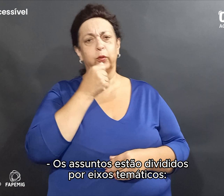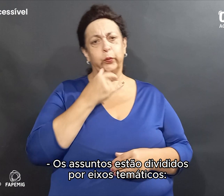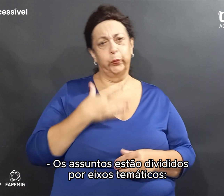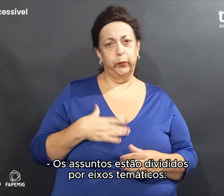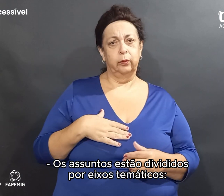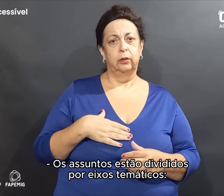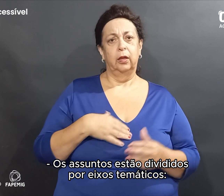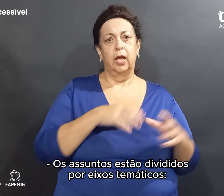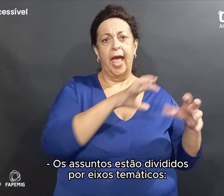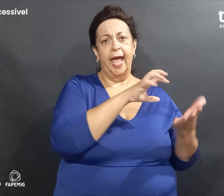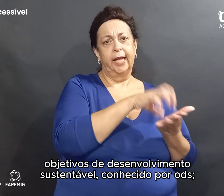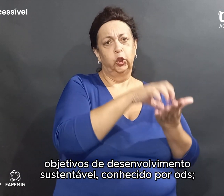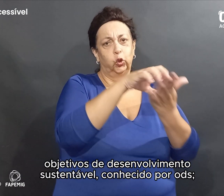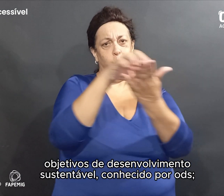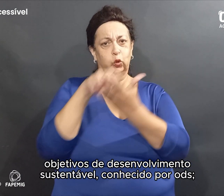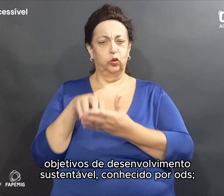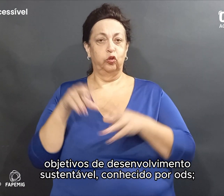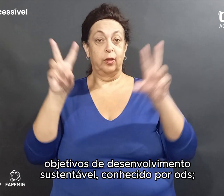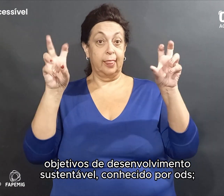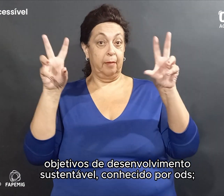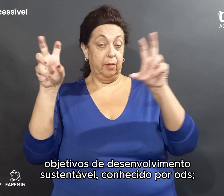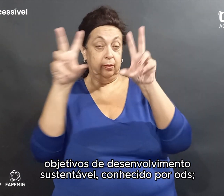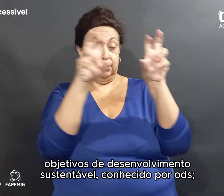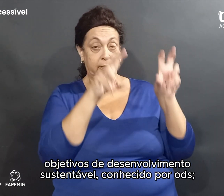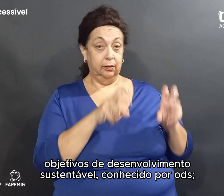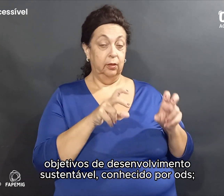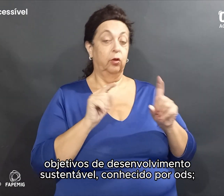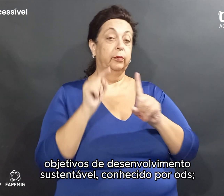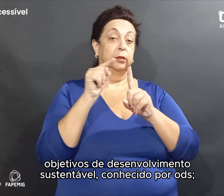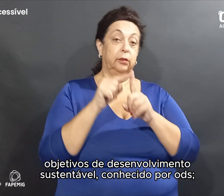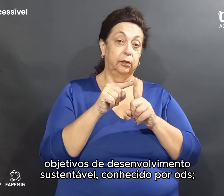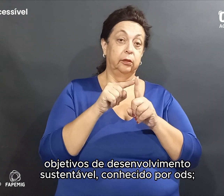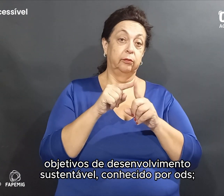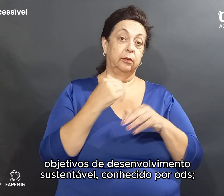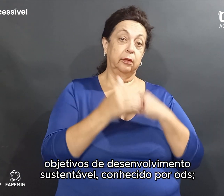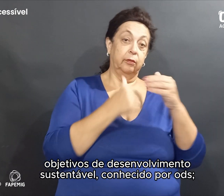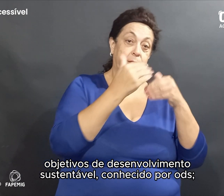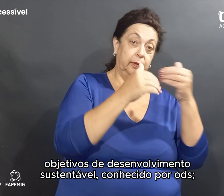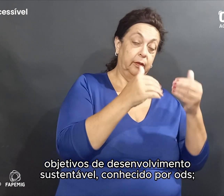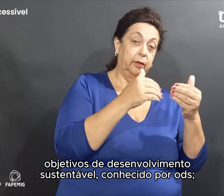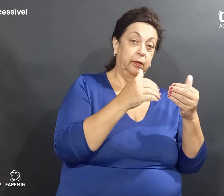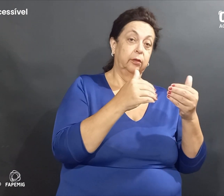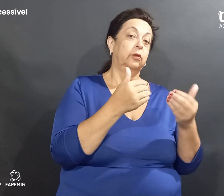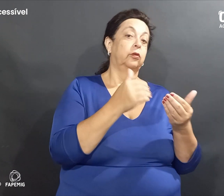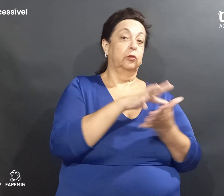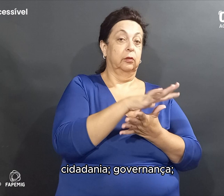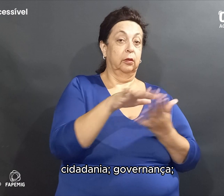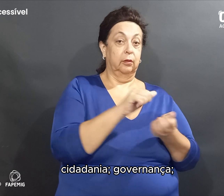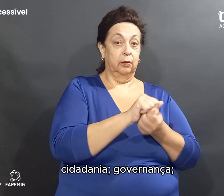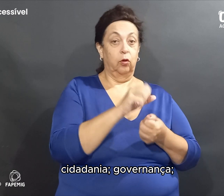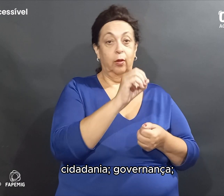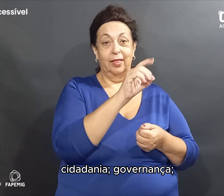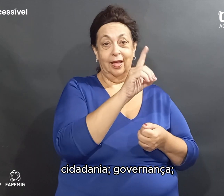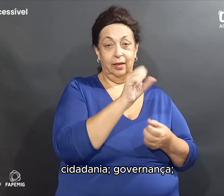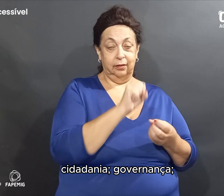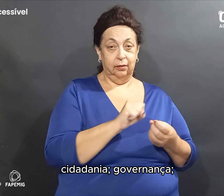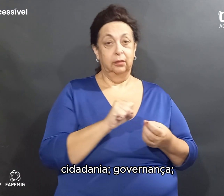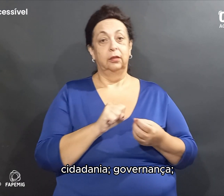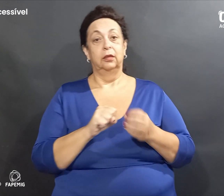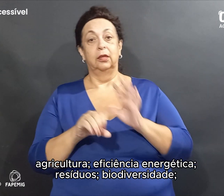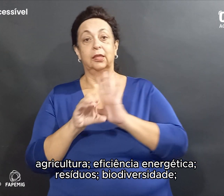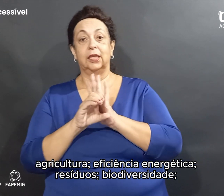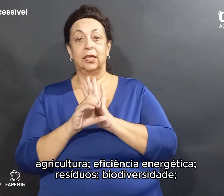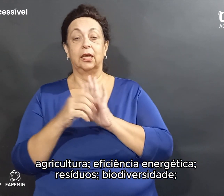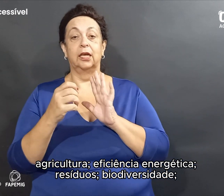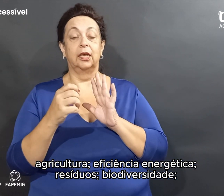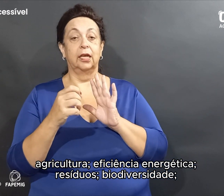divididos por eixos temáticos: Objetivos de Desenvolvimento Sustentável, conhecido por ODS, cidadania,